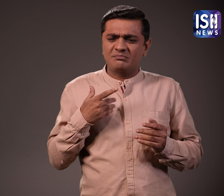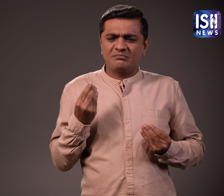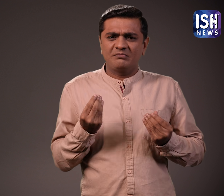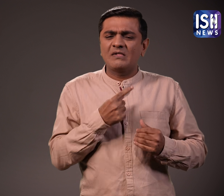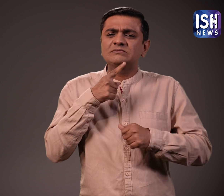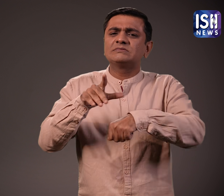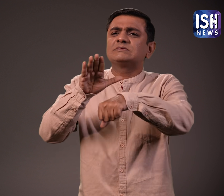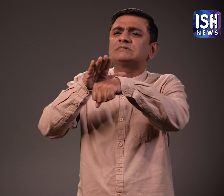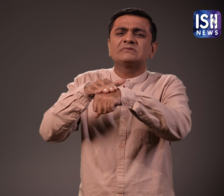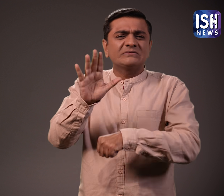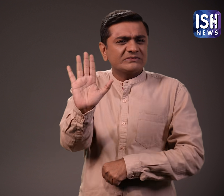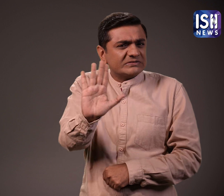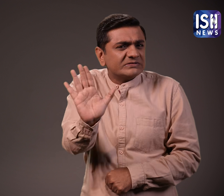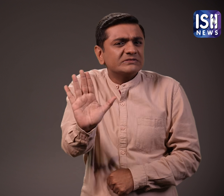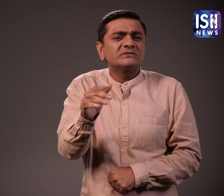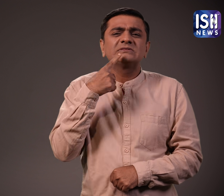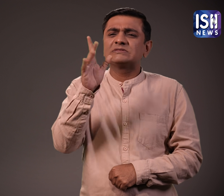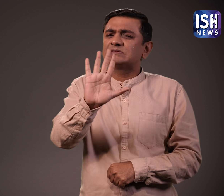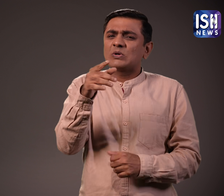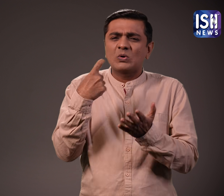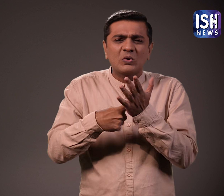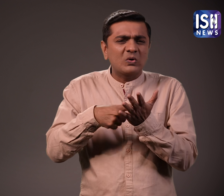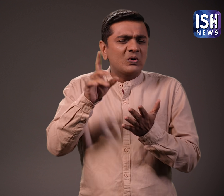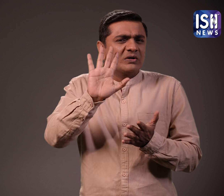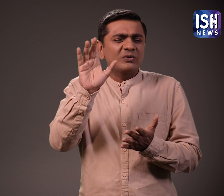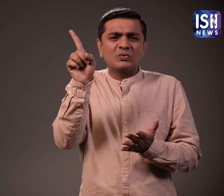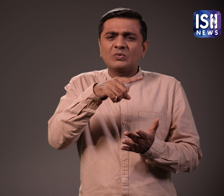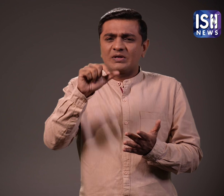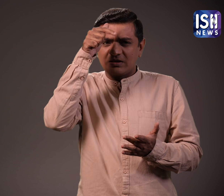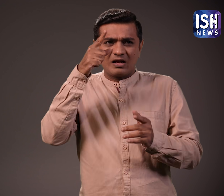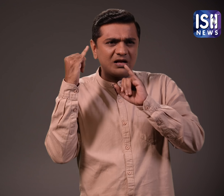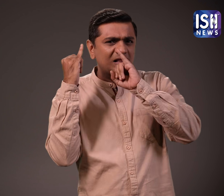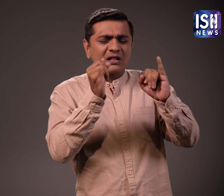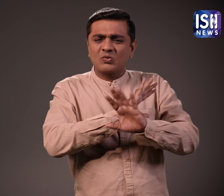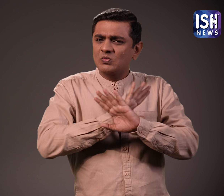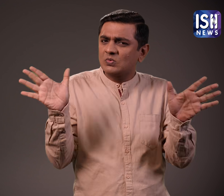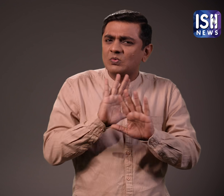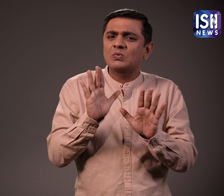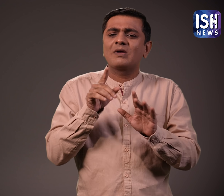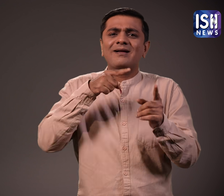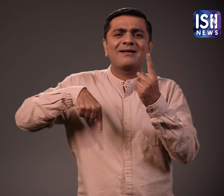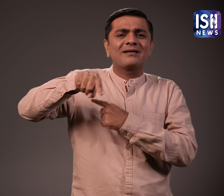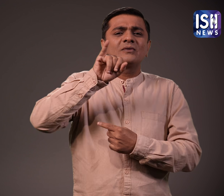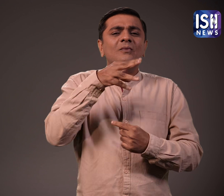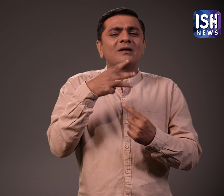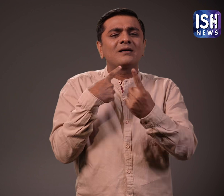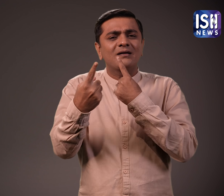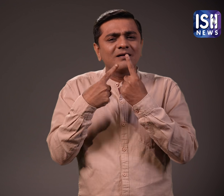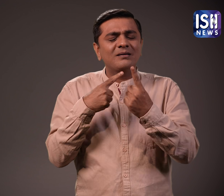डॉमनिक ने कई बार उन्हें सुधरने की कोशिश की और उनसे कहा कि वह जेवाज विटनिस का विश्वास करता है